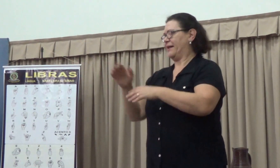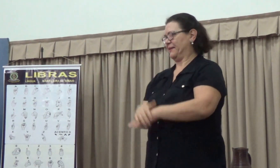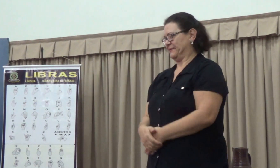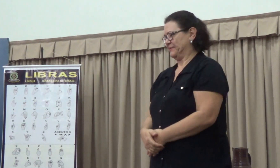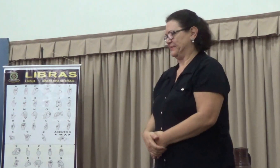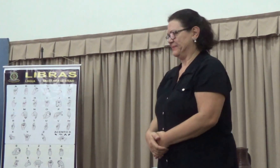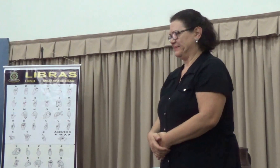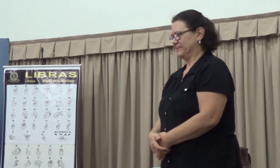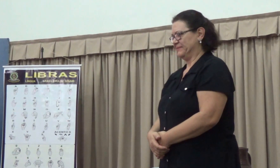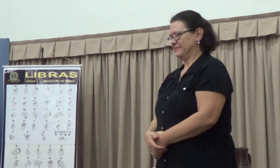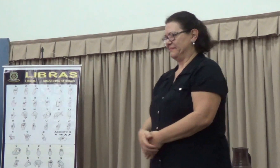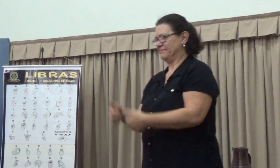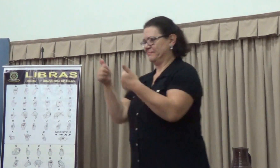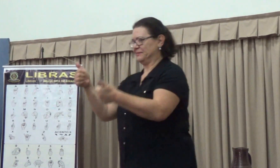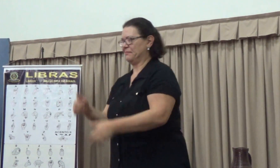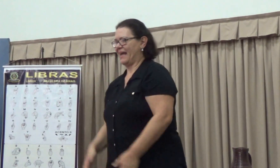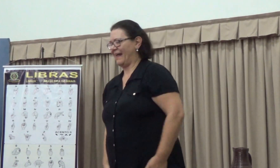Obrigada pela participação